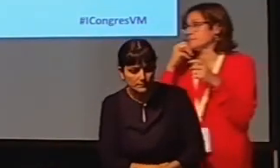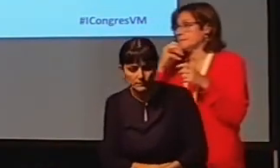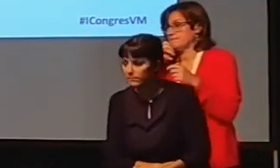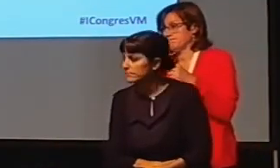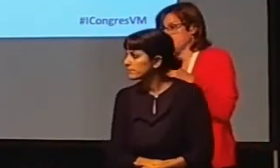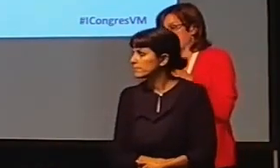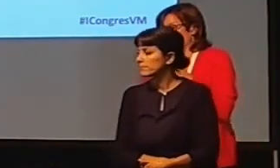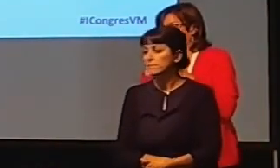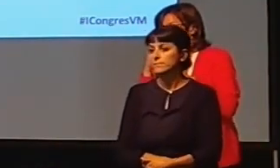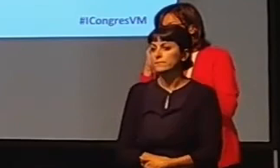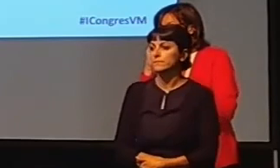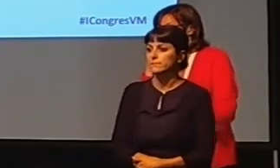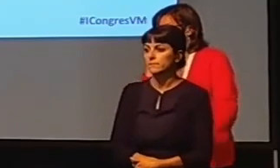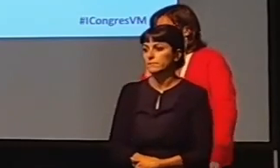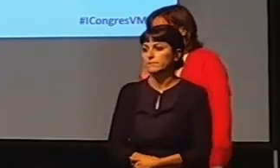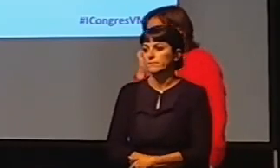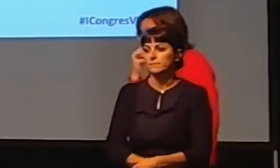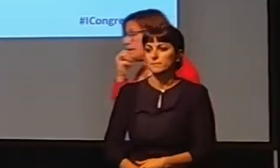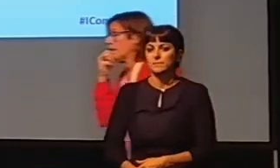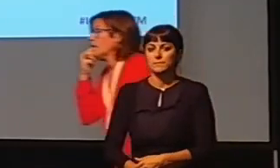Perdó, és que estava...